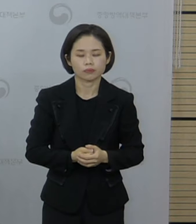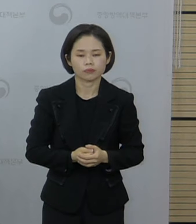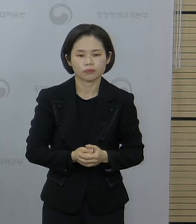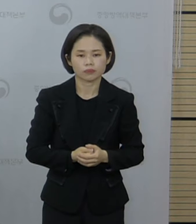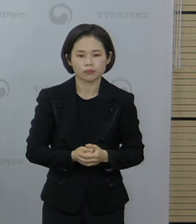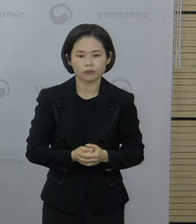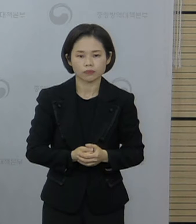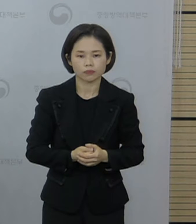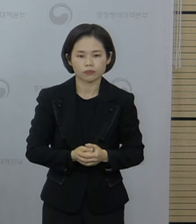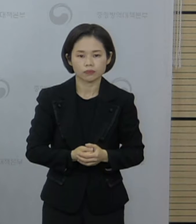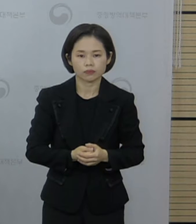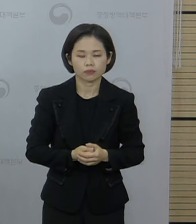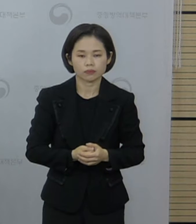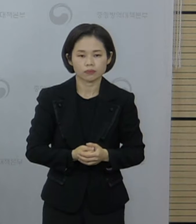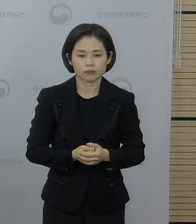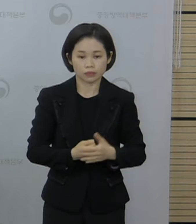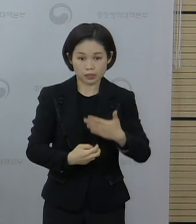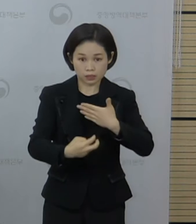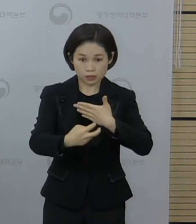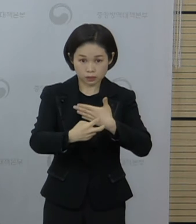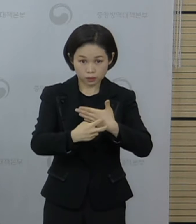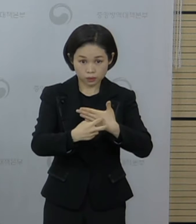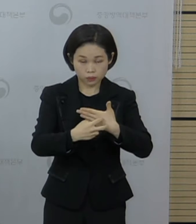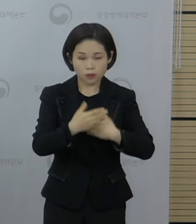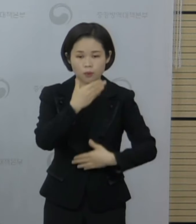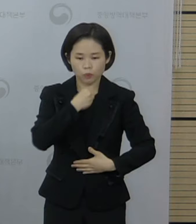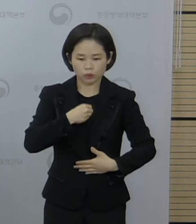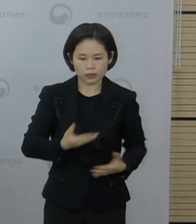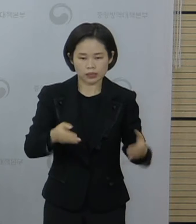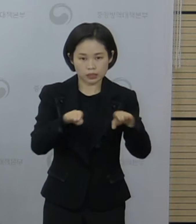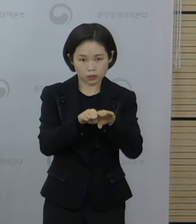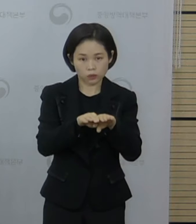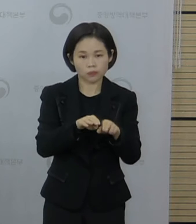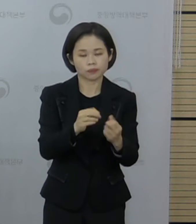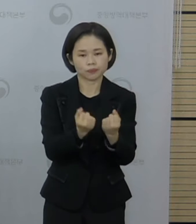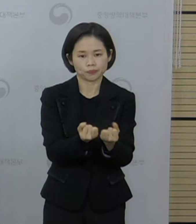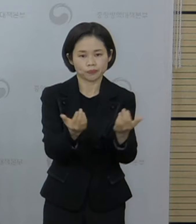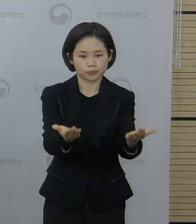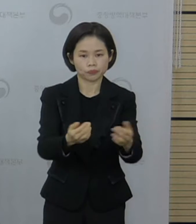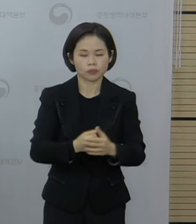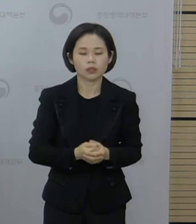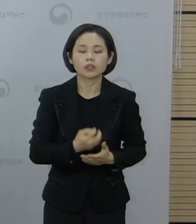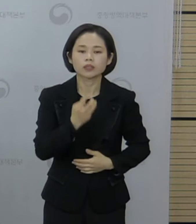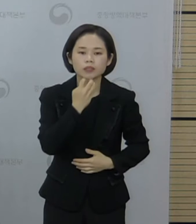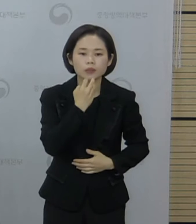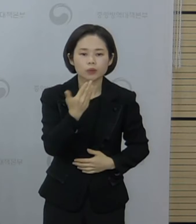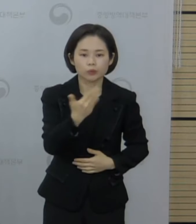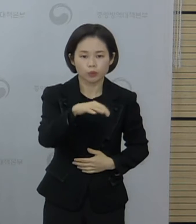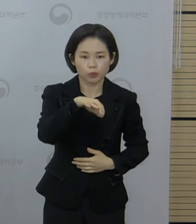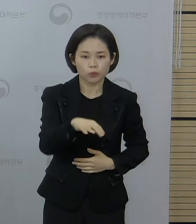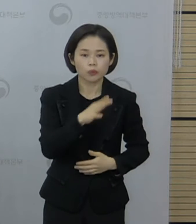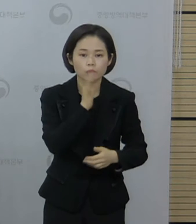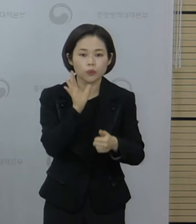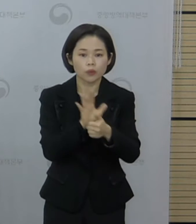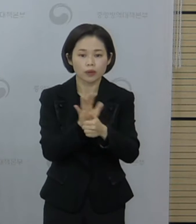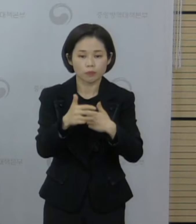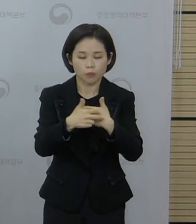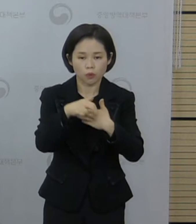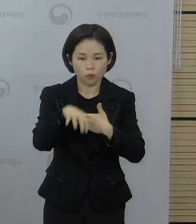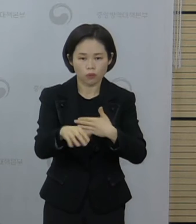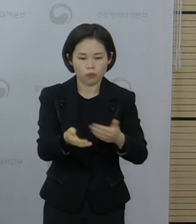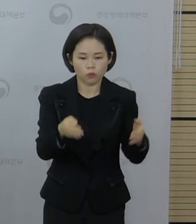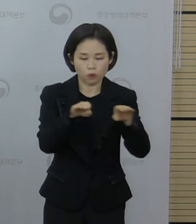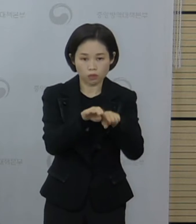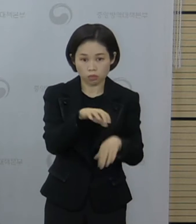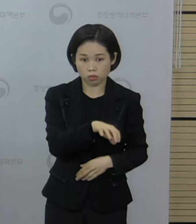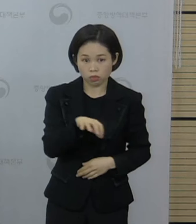다음으로 의료기관 및 복지시설 등 입니다 먼저 서울 구로구 요양병원 요양원과 관련해서